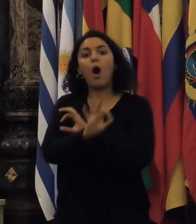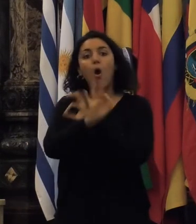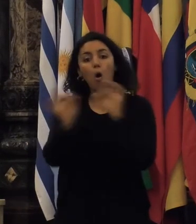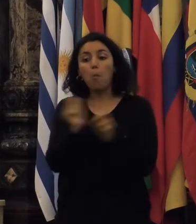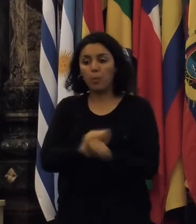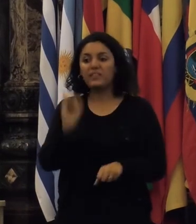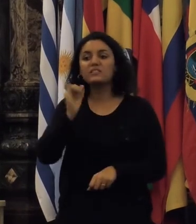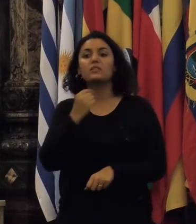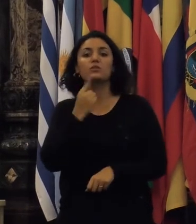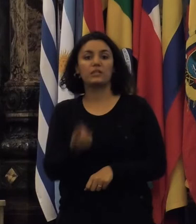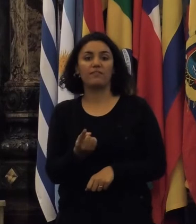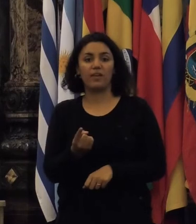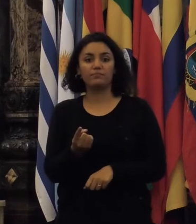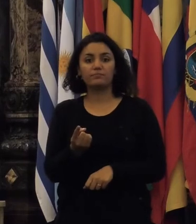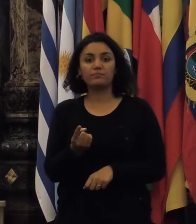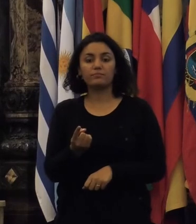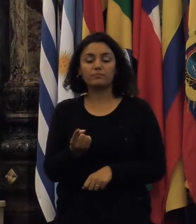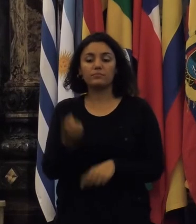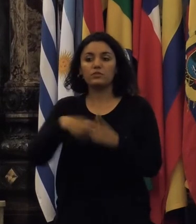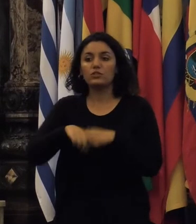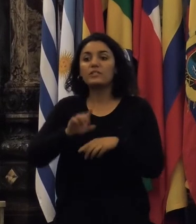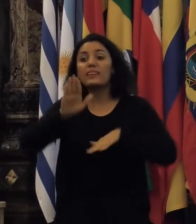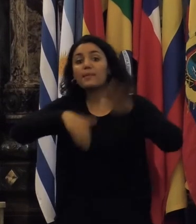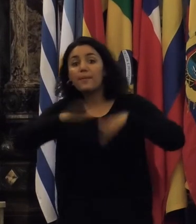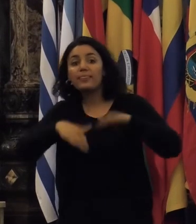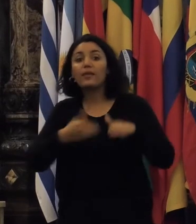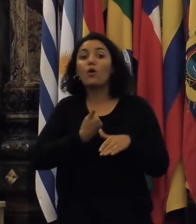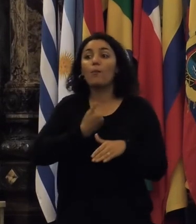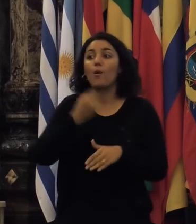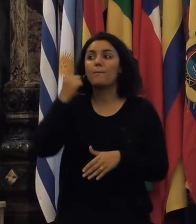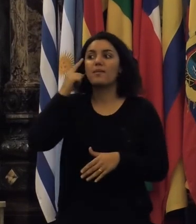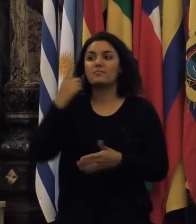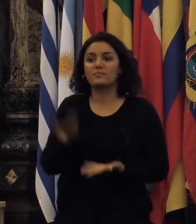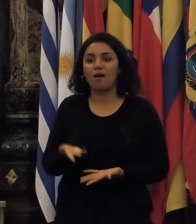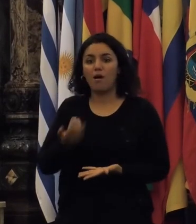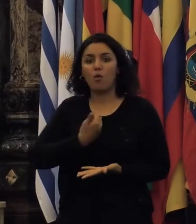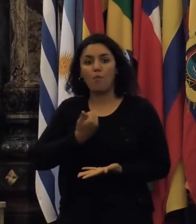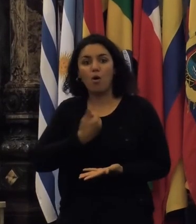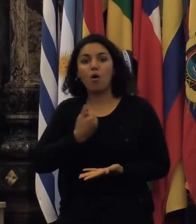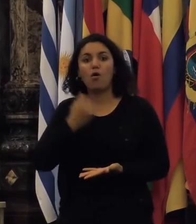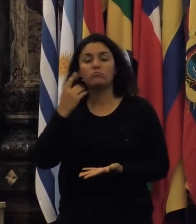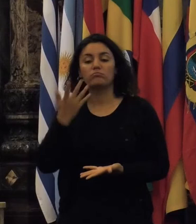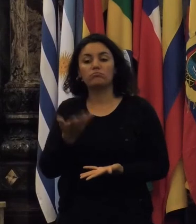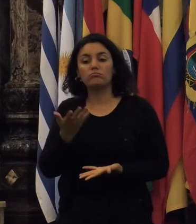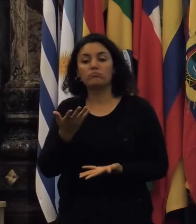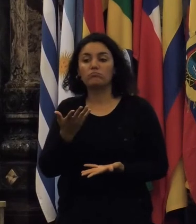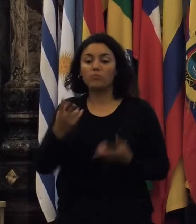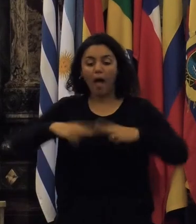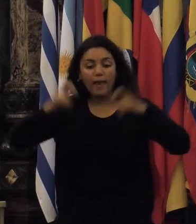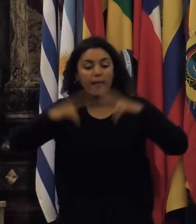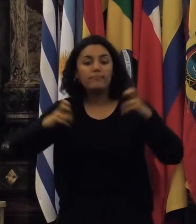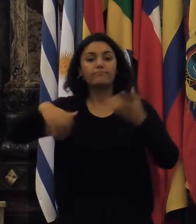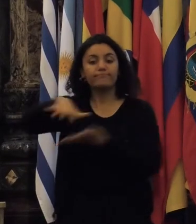de qué manera pensamos en eso que estamos llamados a conversar, a analizar,